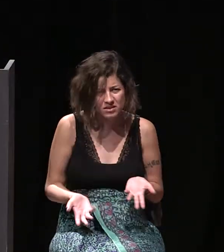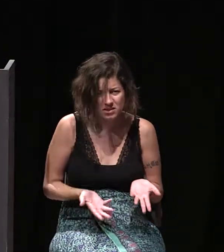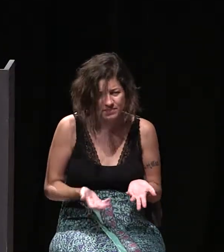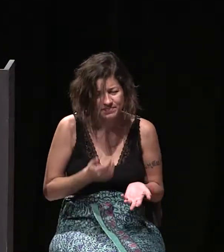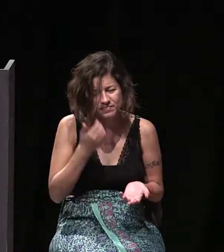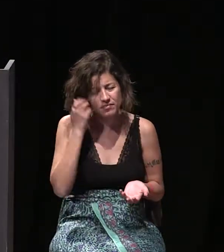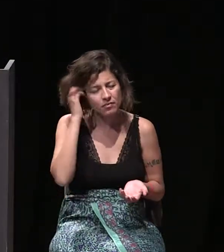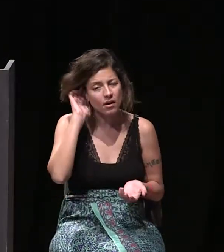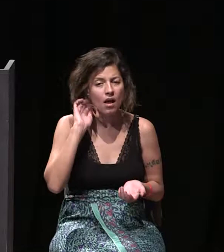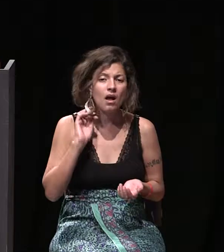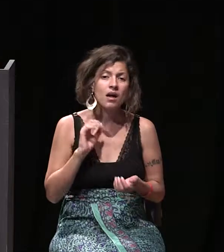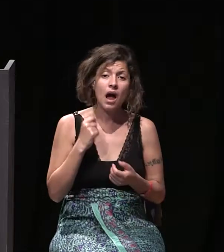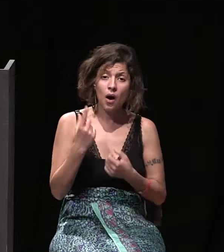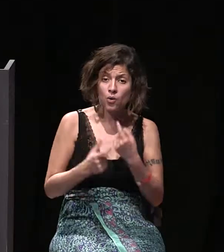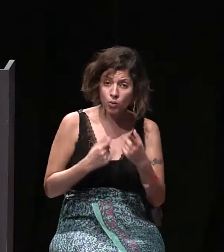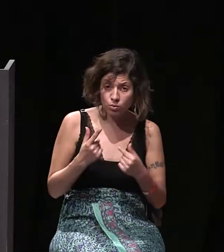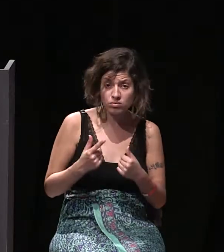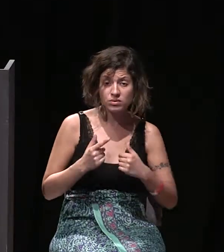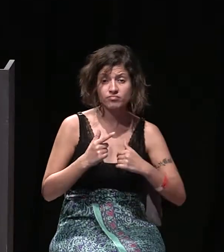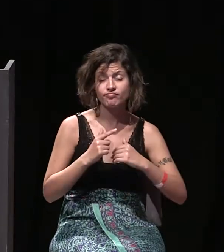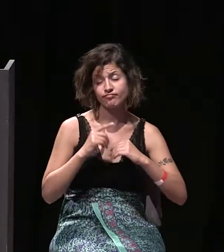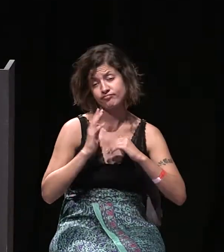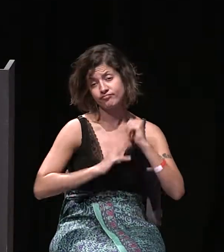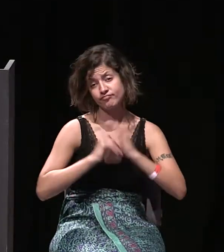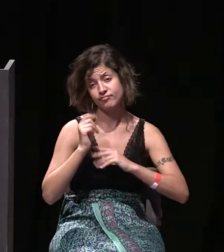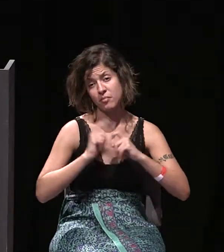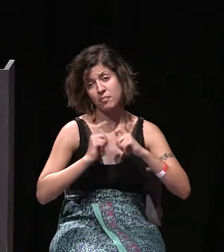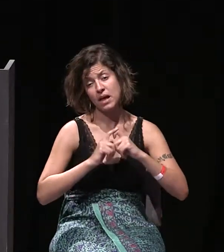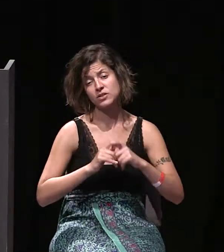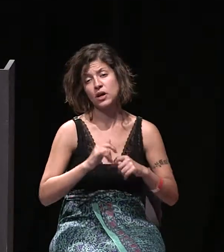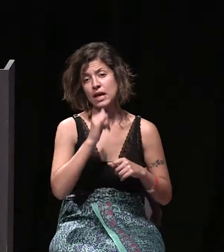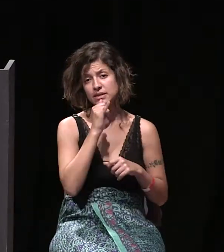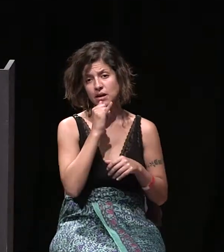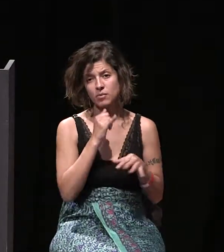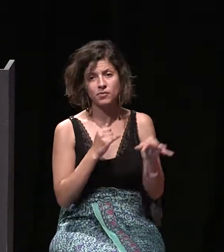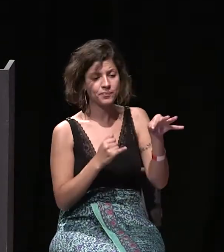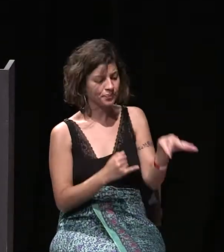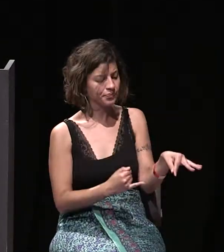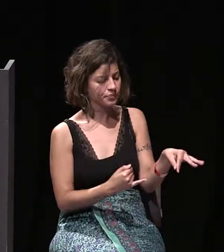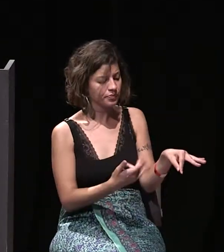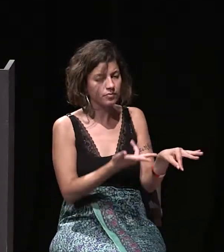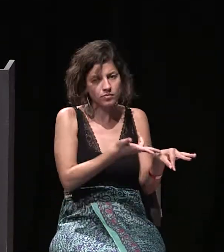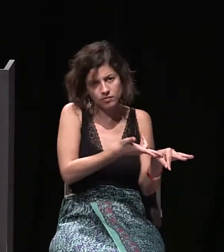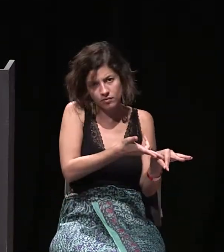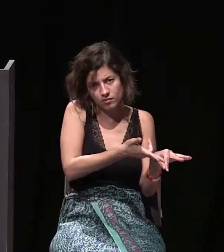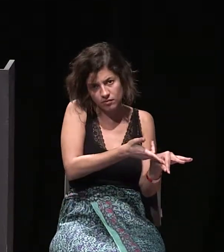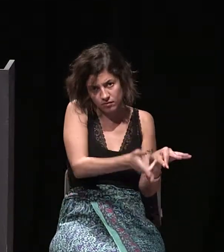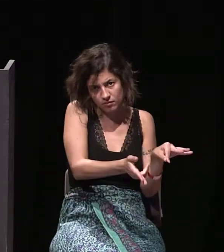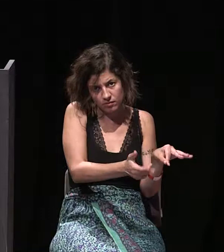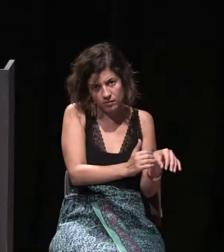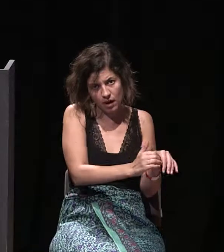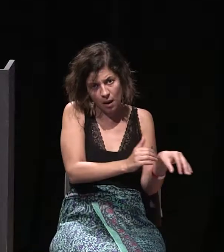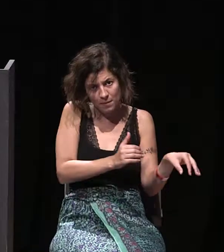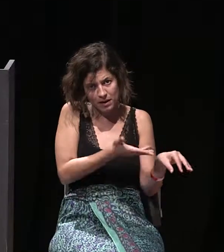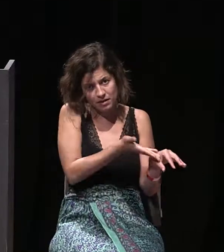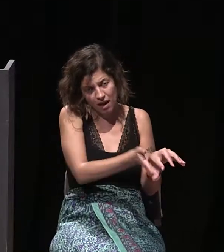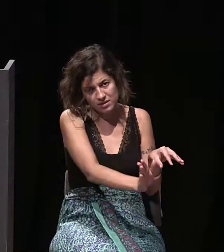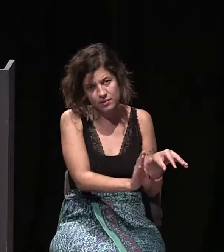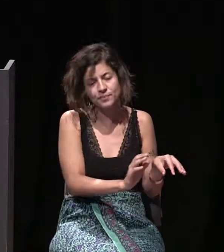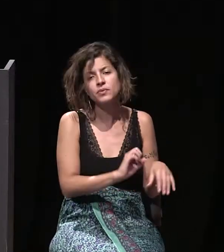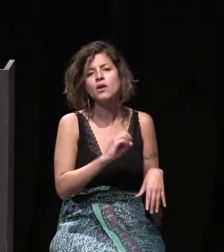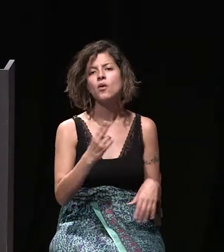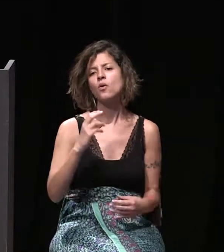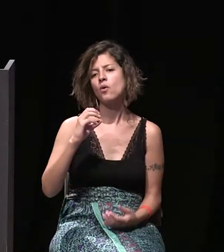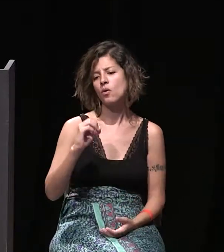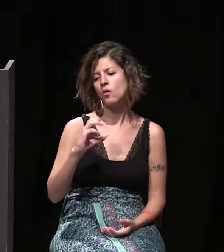resolver esse problema, né? Então, aquele corte feito na vagina, que é a episiotomia, ou a